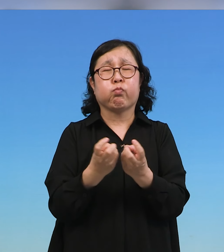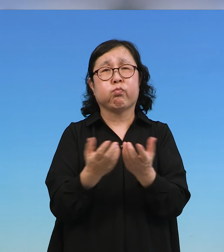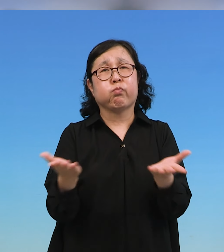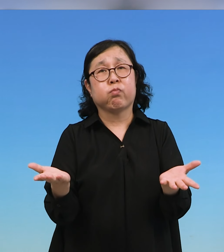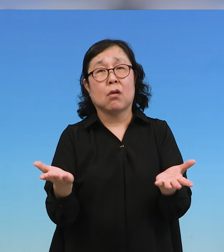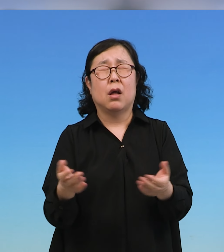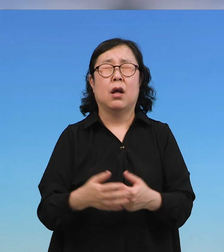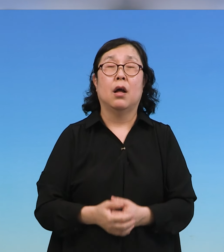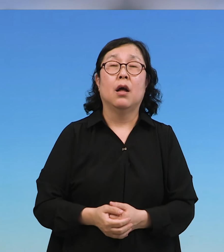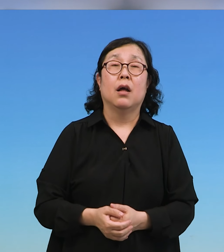정말 하나님 앞에